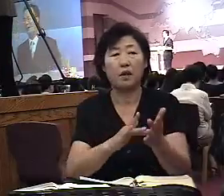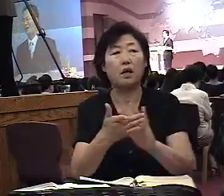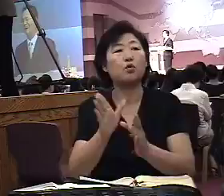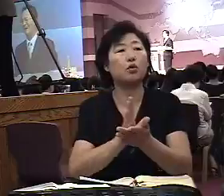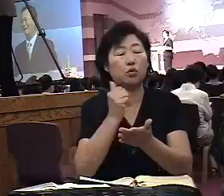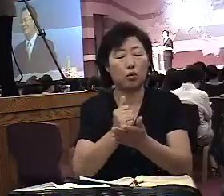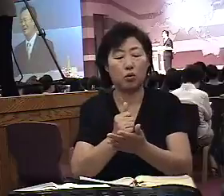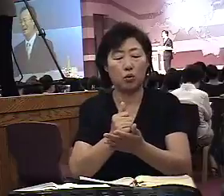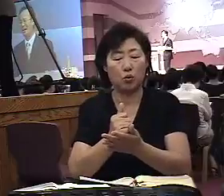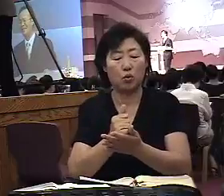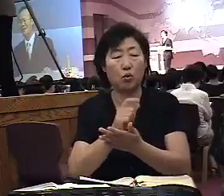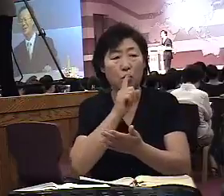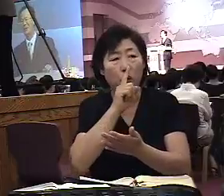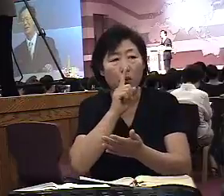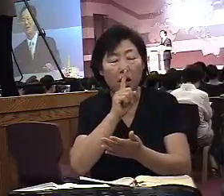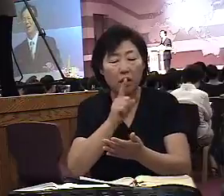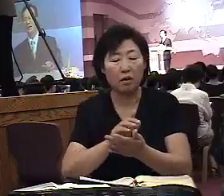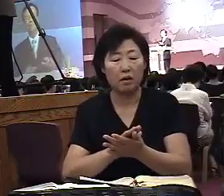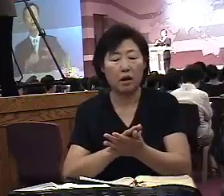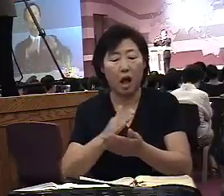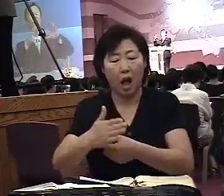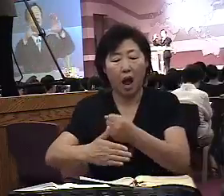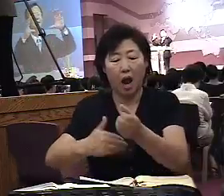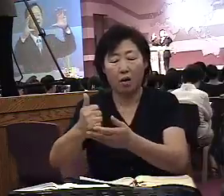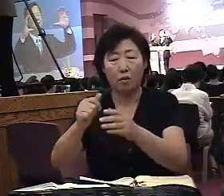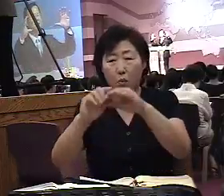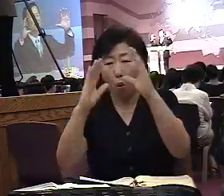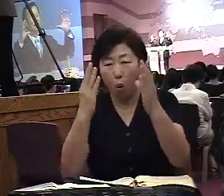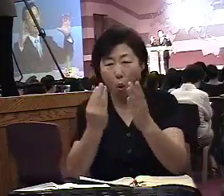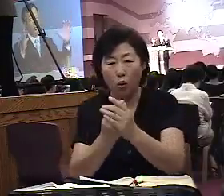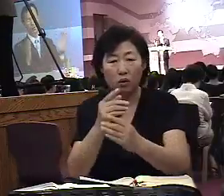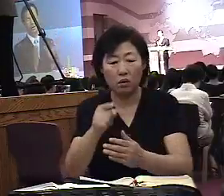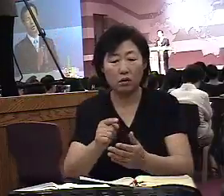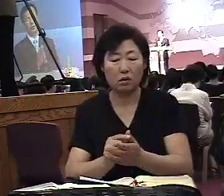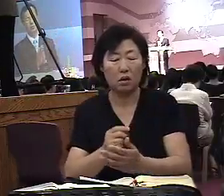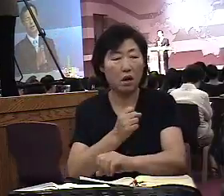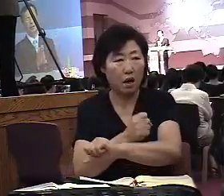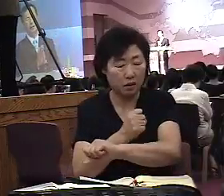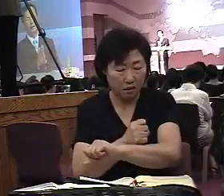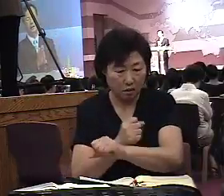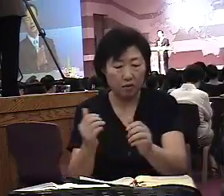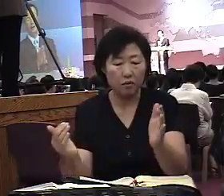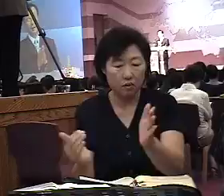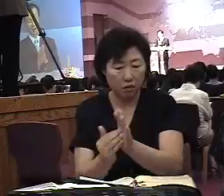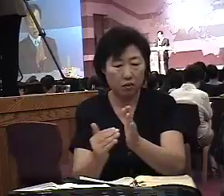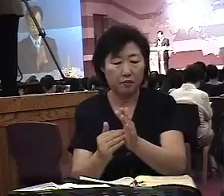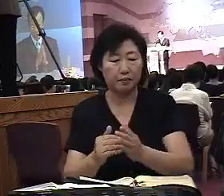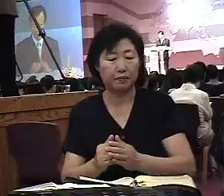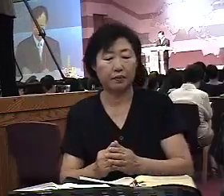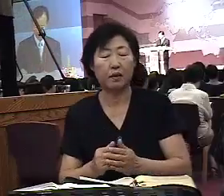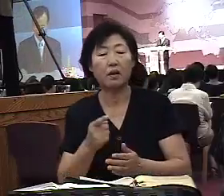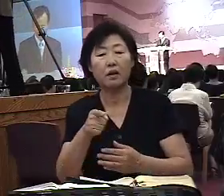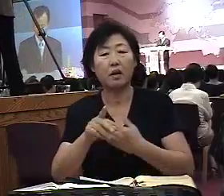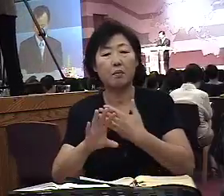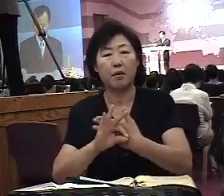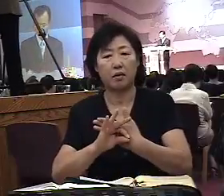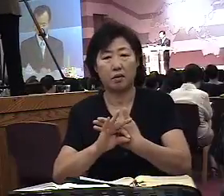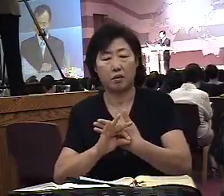통해 하나님께서 이 모든 것을 하셨다는 것입니다. 자,